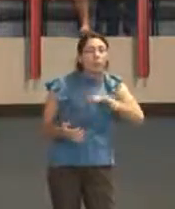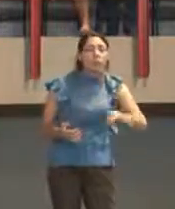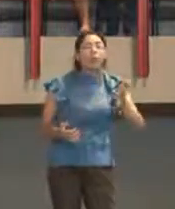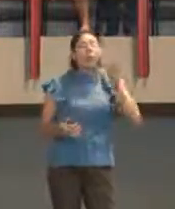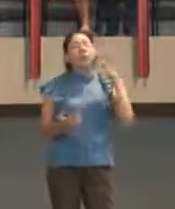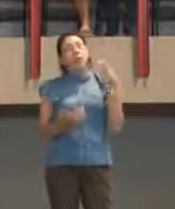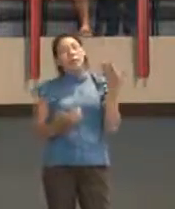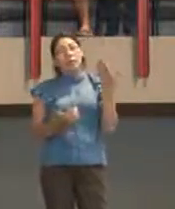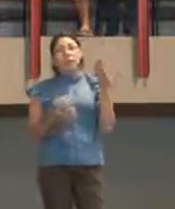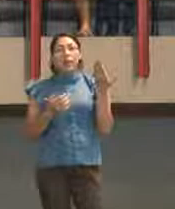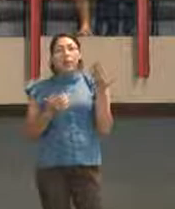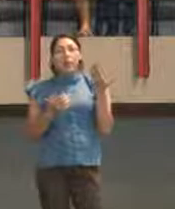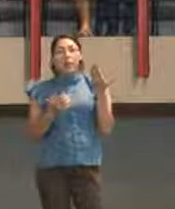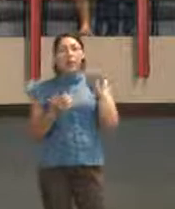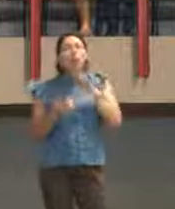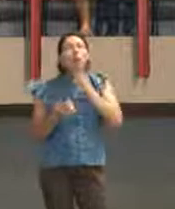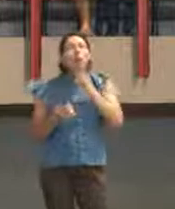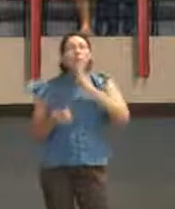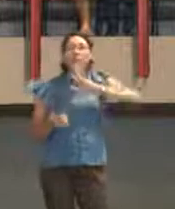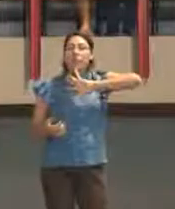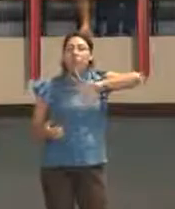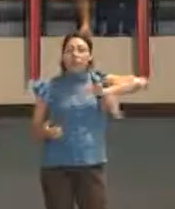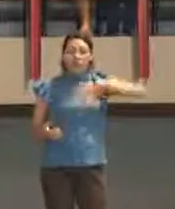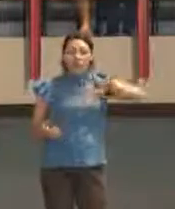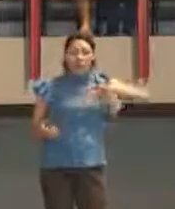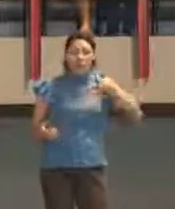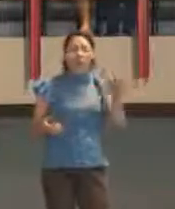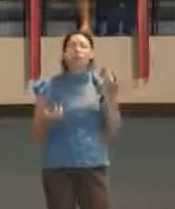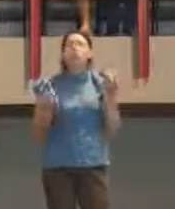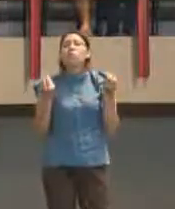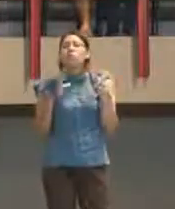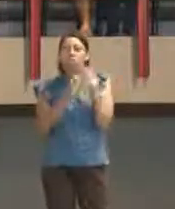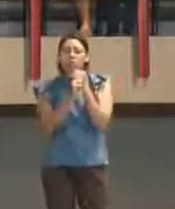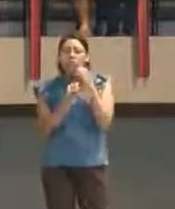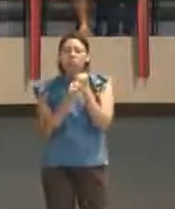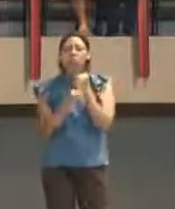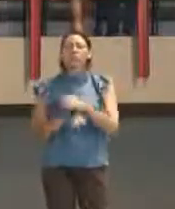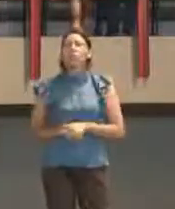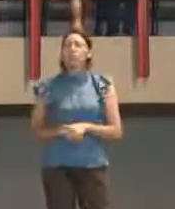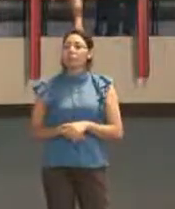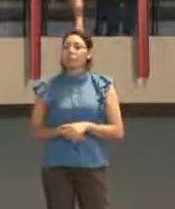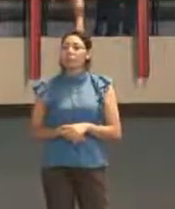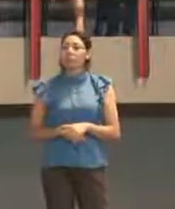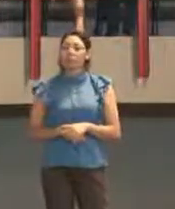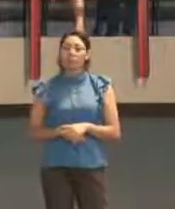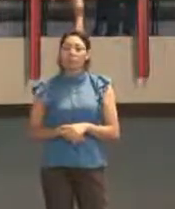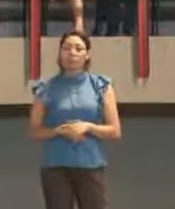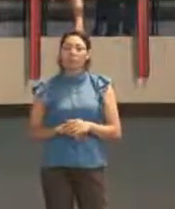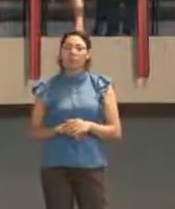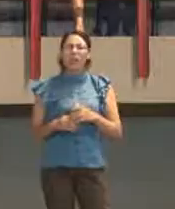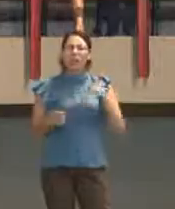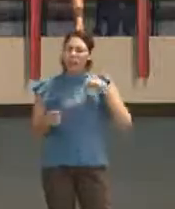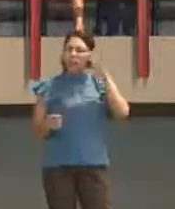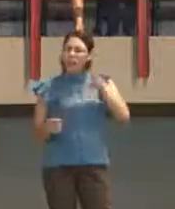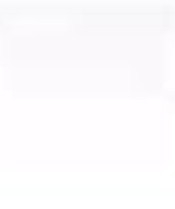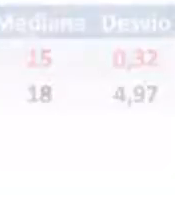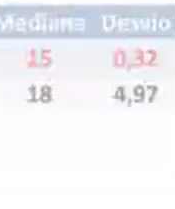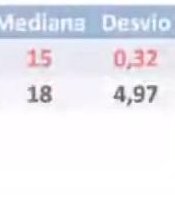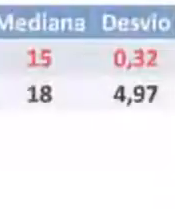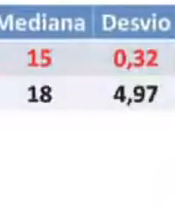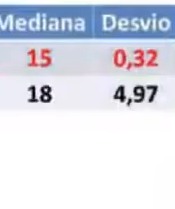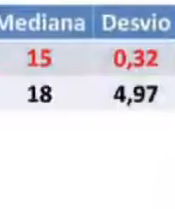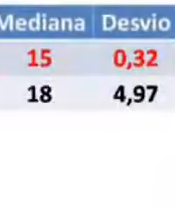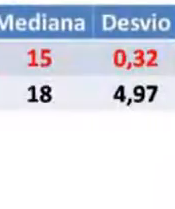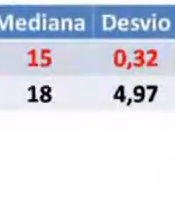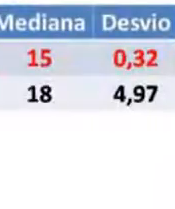desvio padrão. Dados os candidatos no concurso. Então, olha só. O que é informado aí nessa tabela, pessoal?